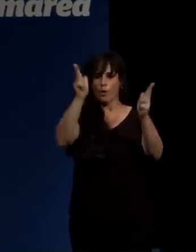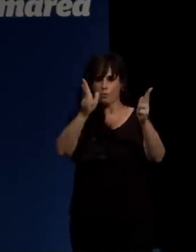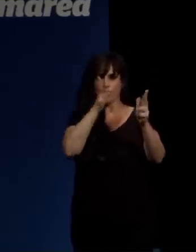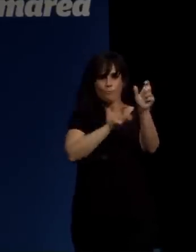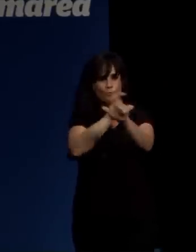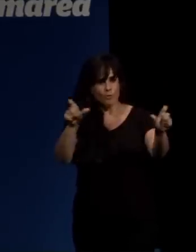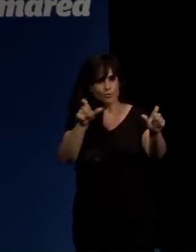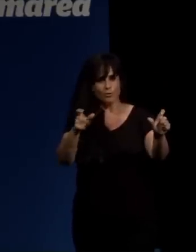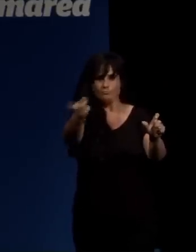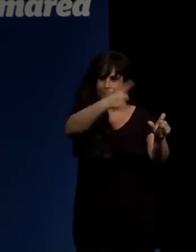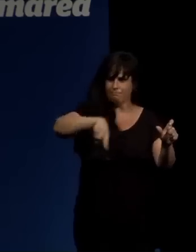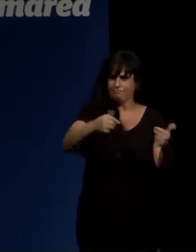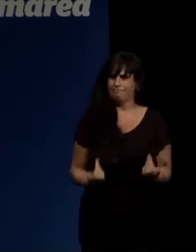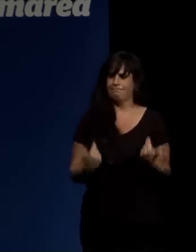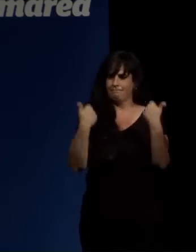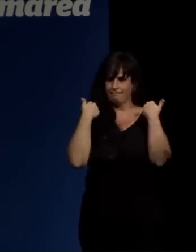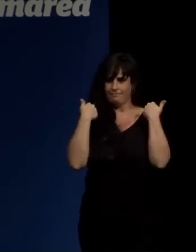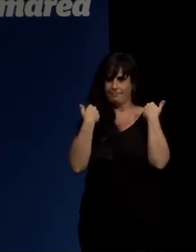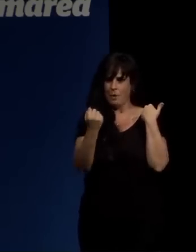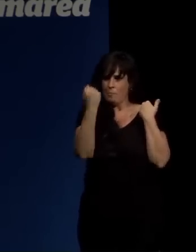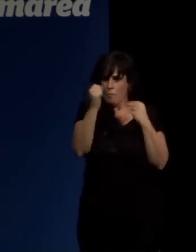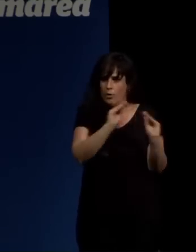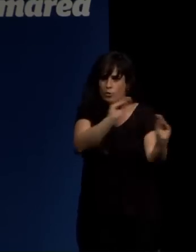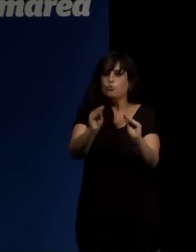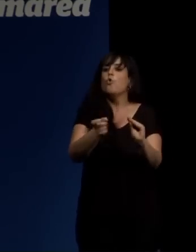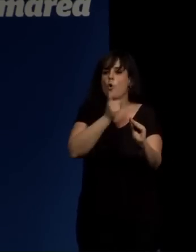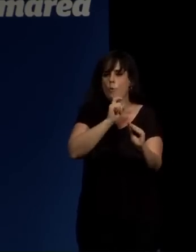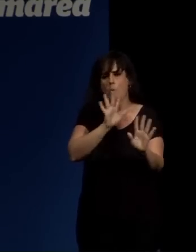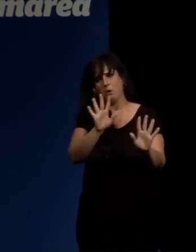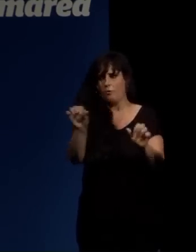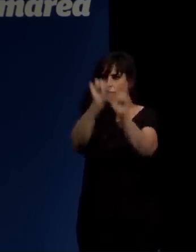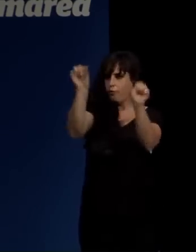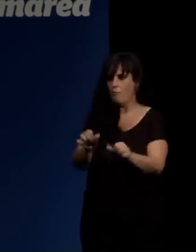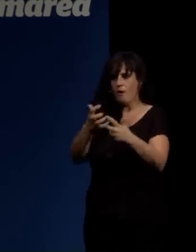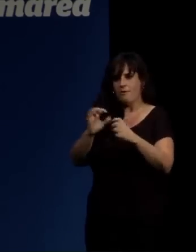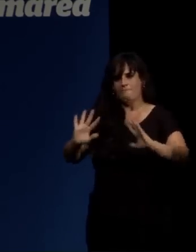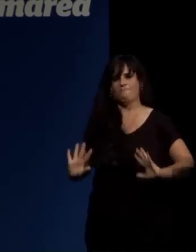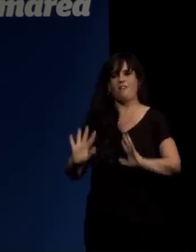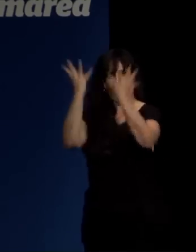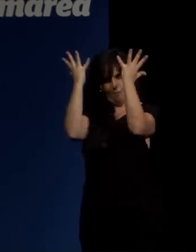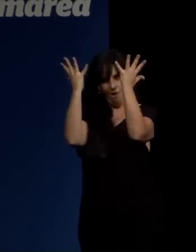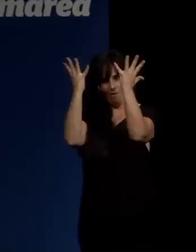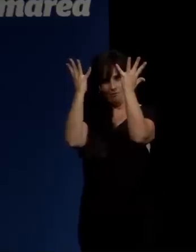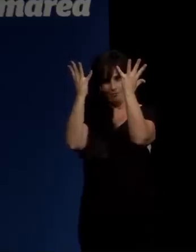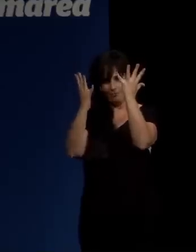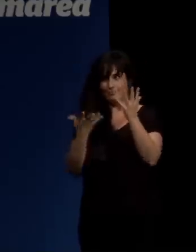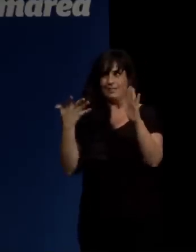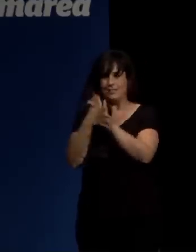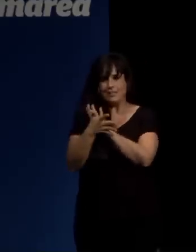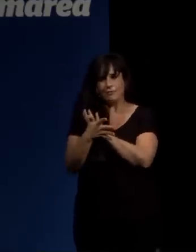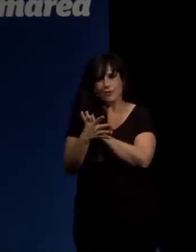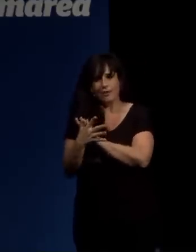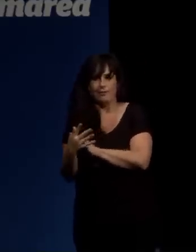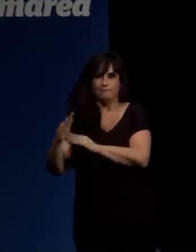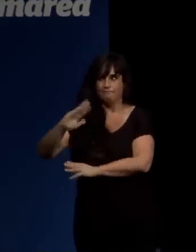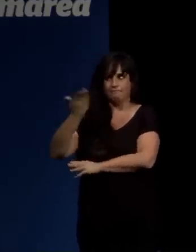súa soberanía, de toda a cidadanía en rebelión cívica, a que non se resigna e non quere que a reconvirtan en